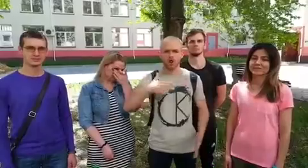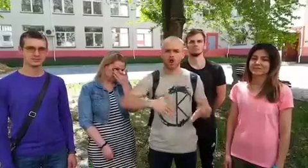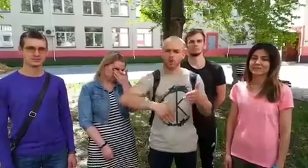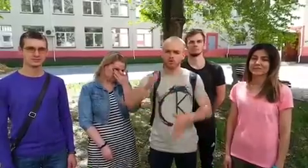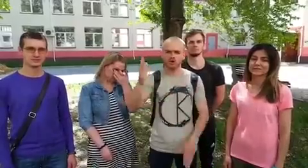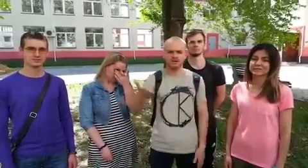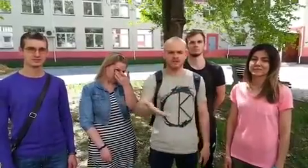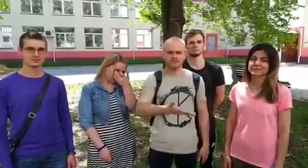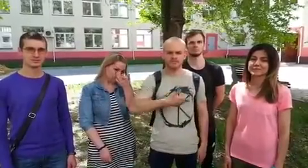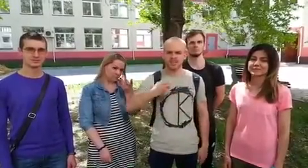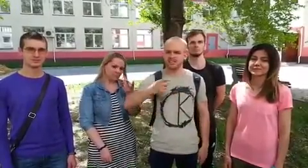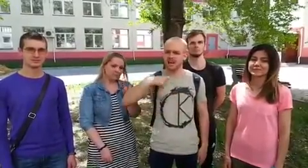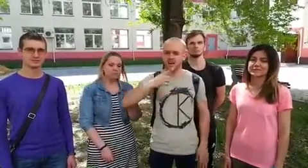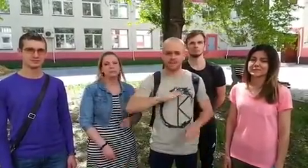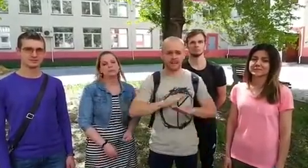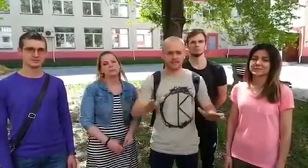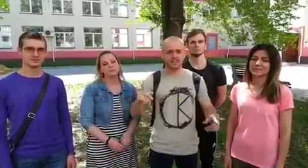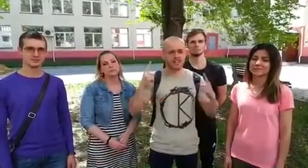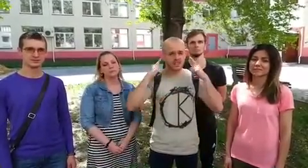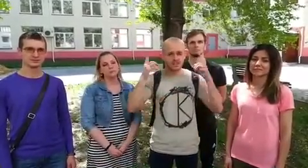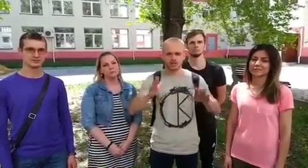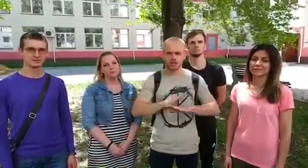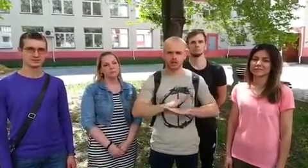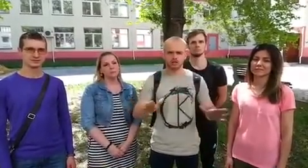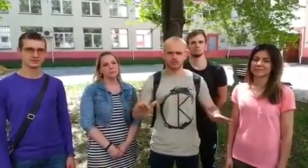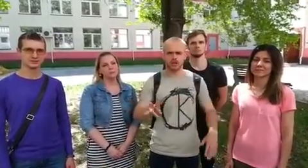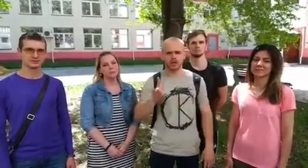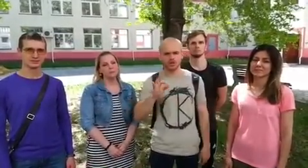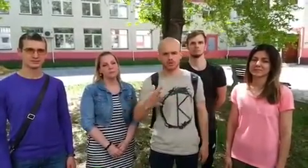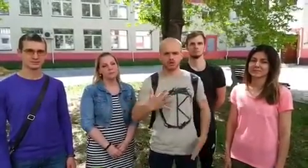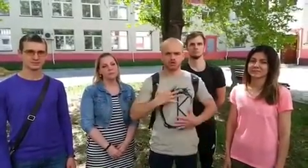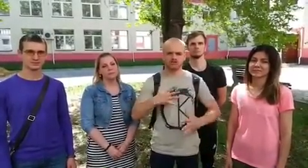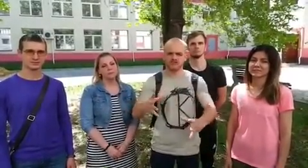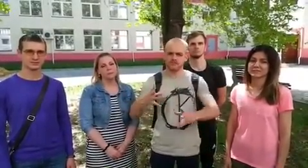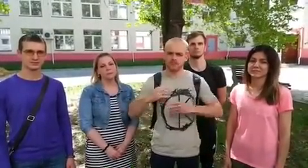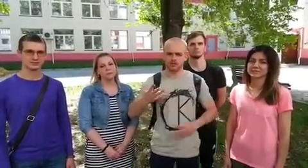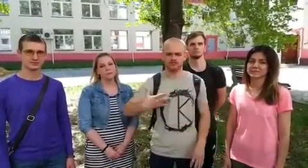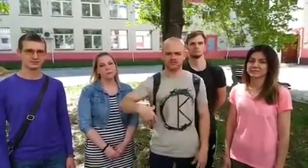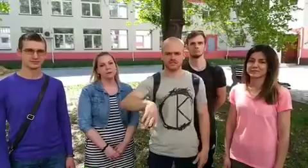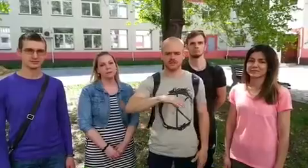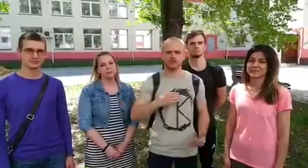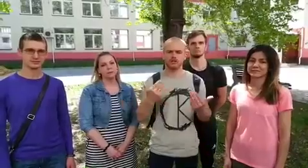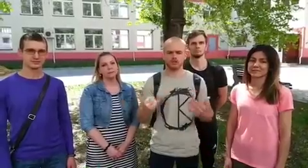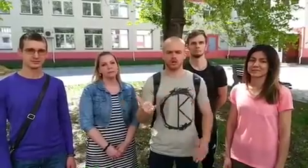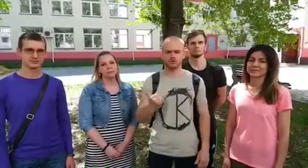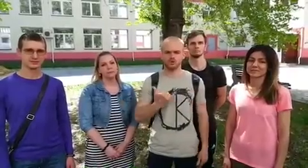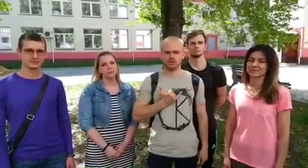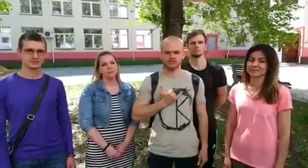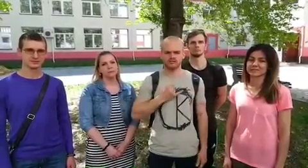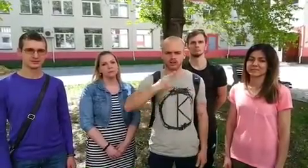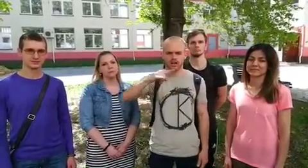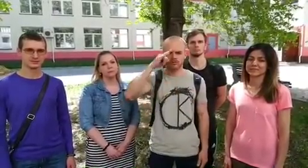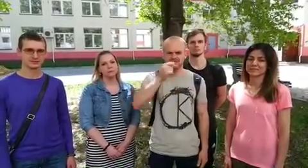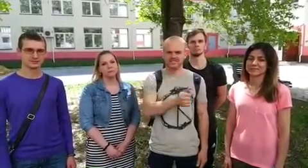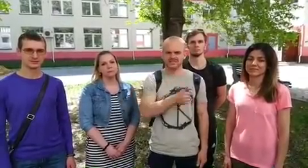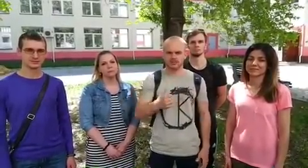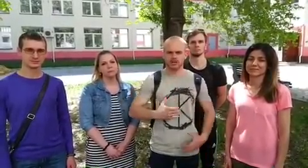лучше. Мы не говорим и не слышим, но дышим вместе со всеми. Сейчас у нас в Челябинске